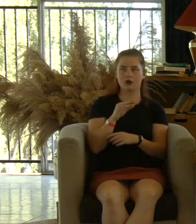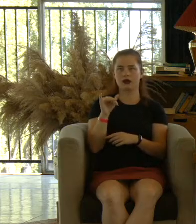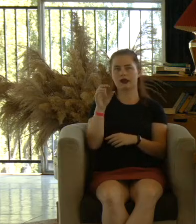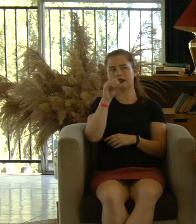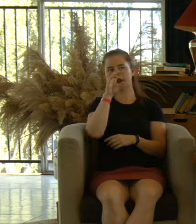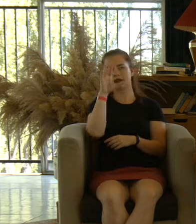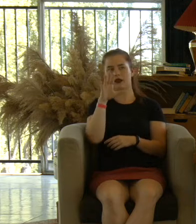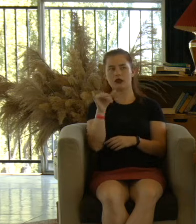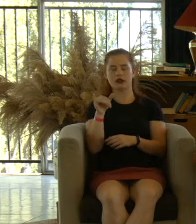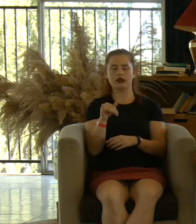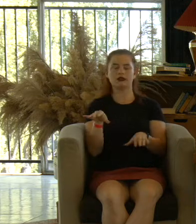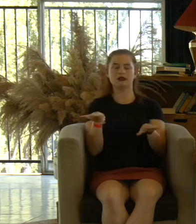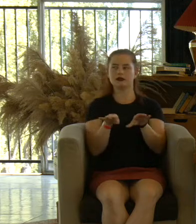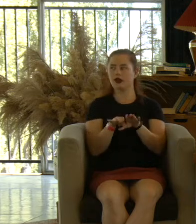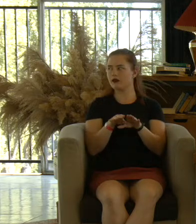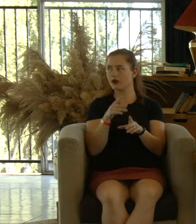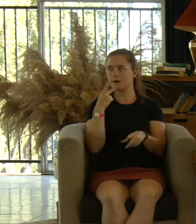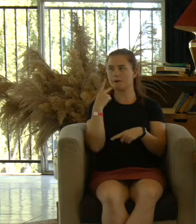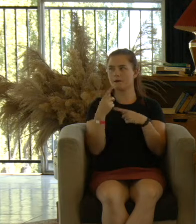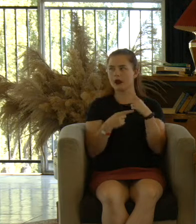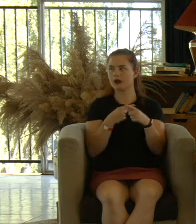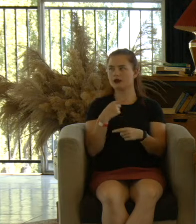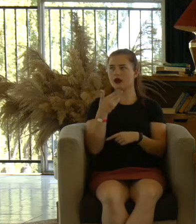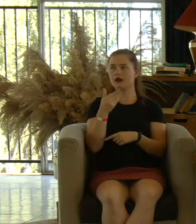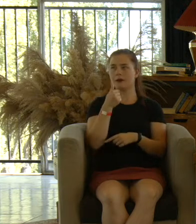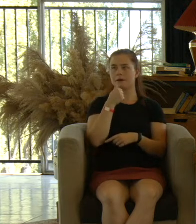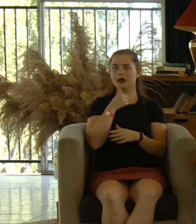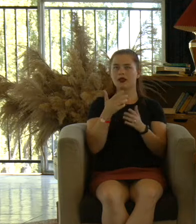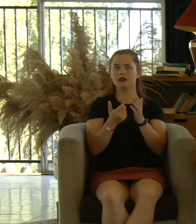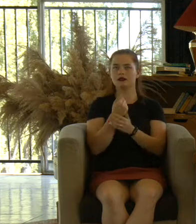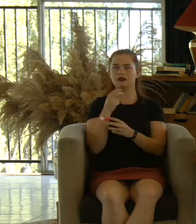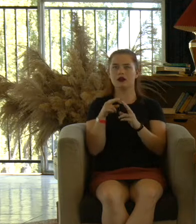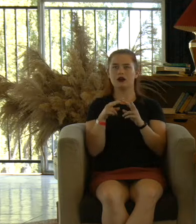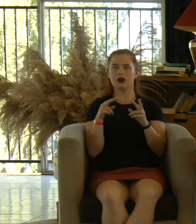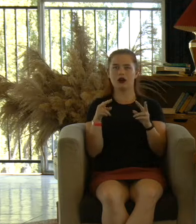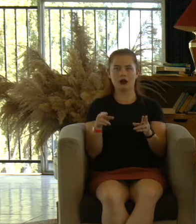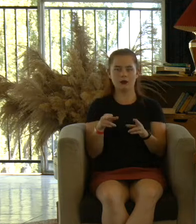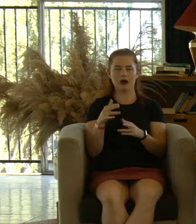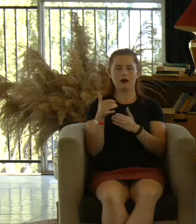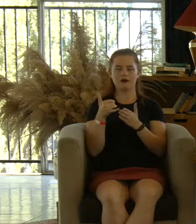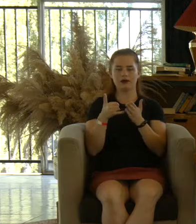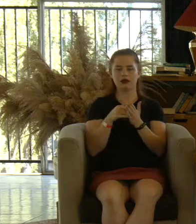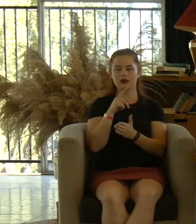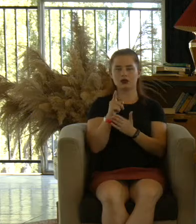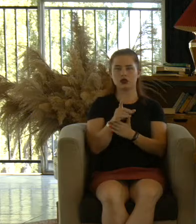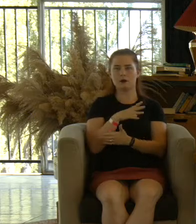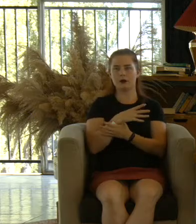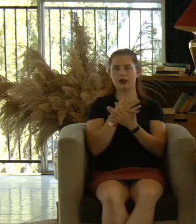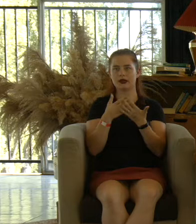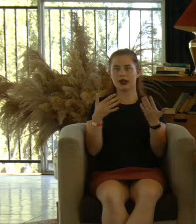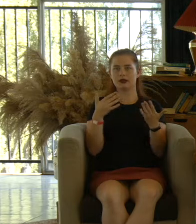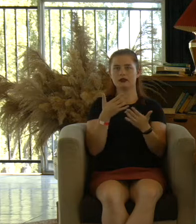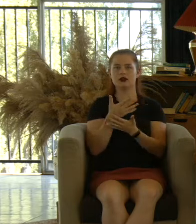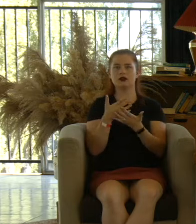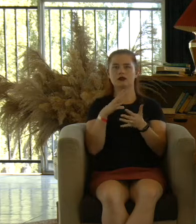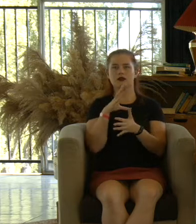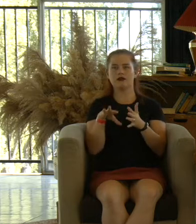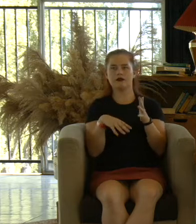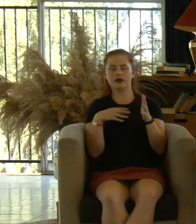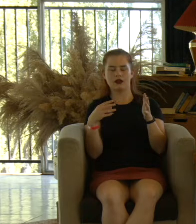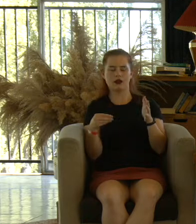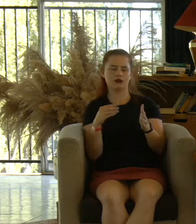вы автоматически сравниваете. И вы пытаетесь найти то же самое. А вина, опять же, должны быть разными. Есть очень разные винограды. Есть